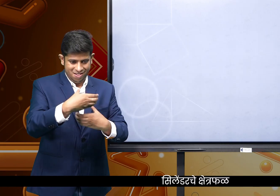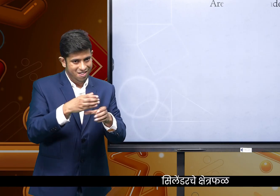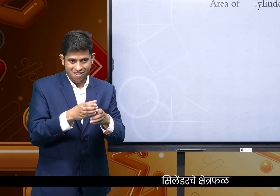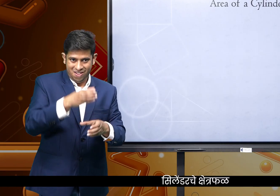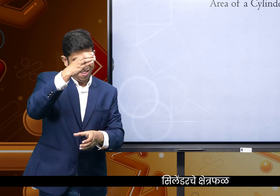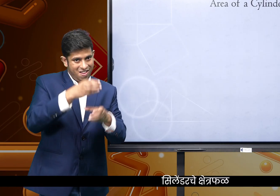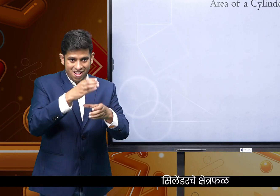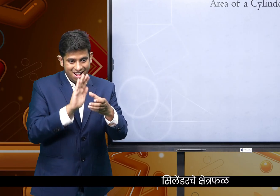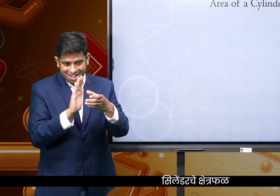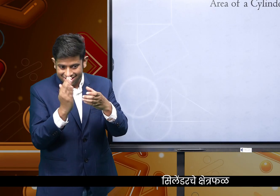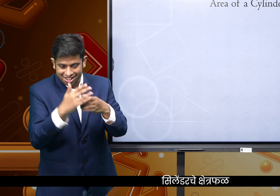सिलेंडरचे क्षेत्रफळ।